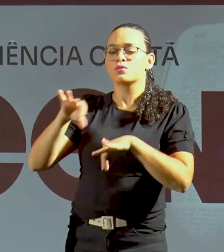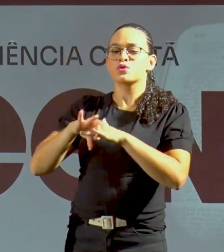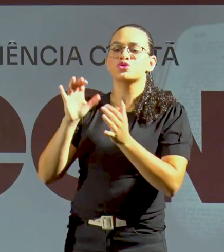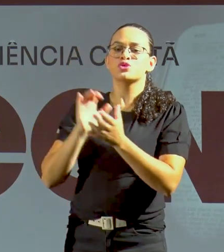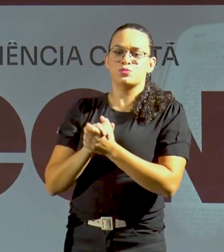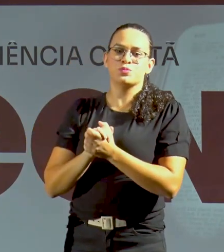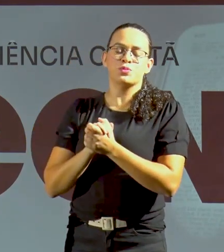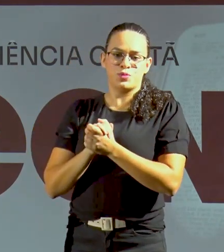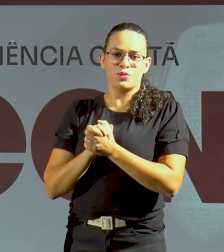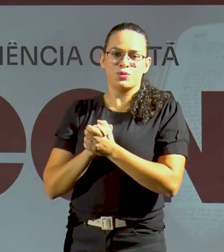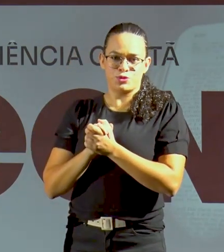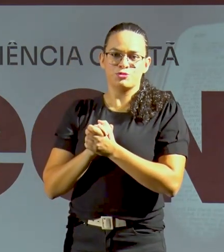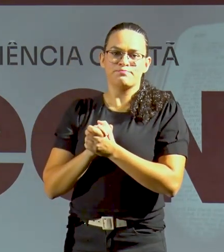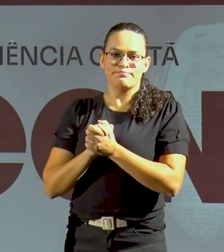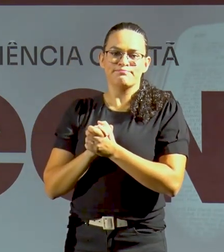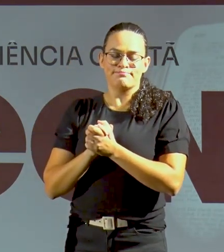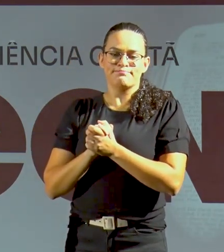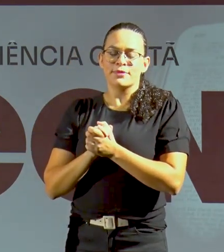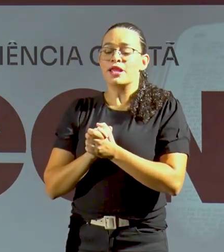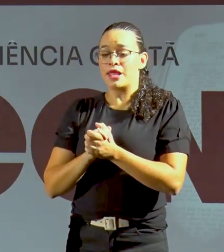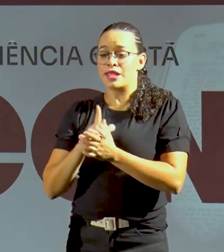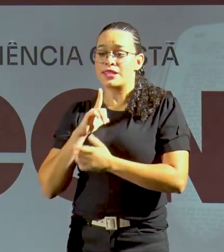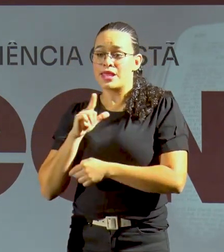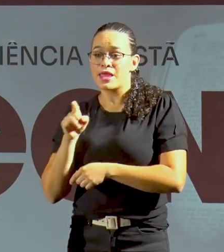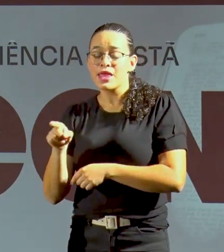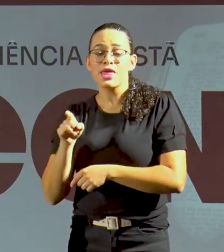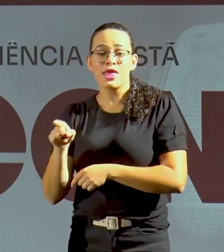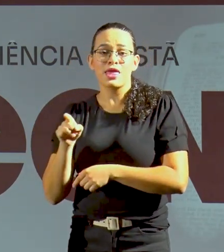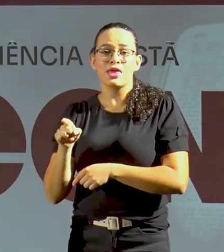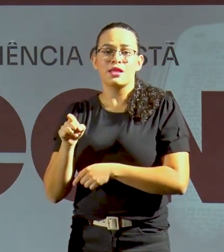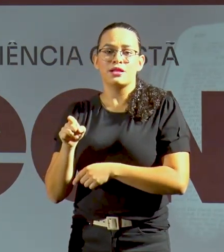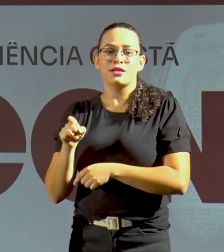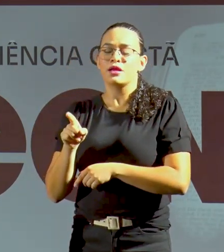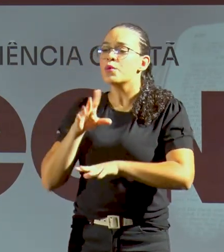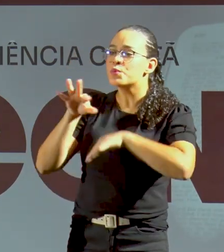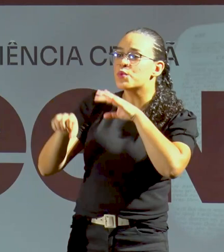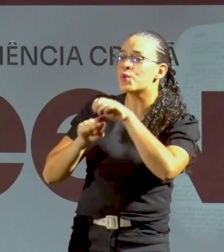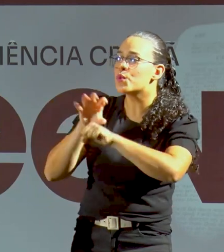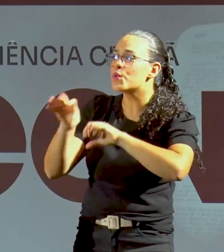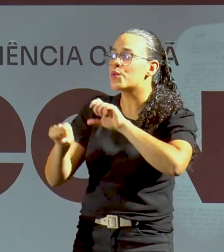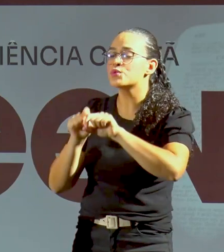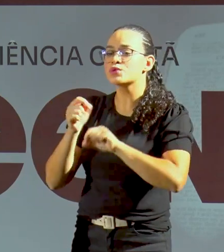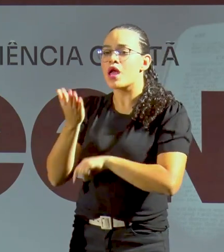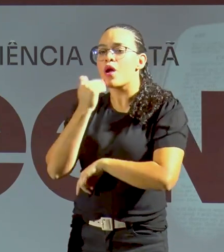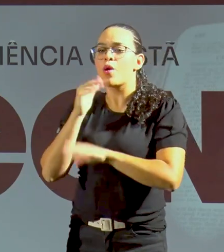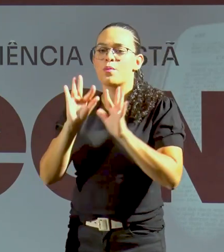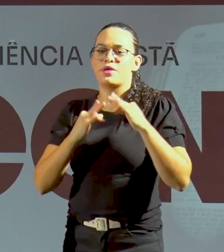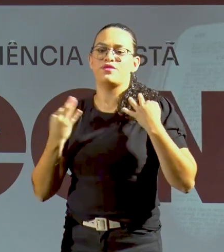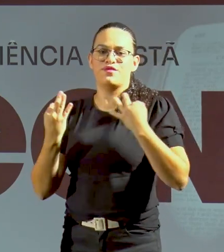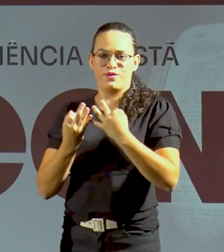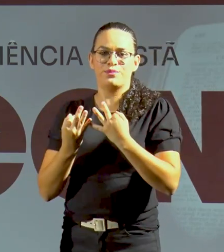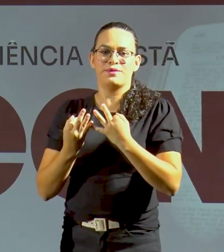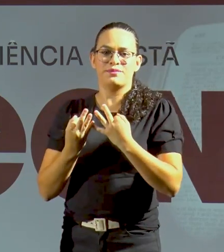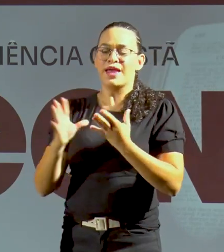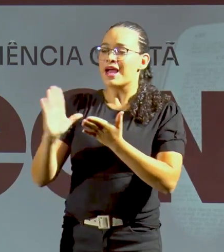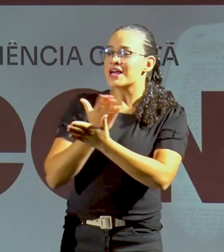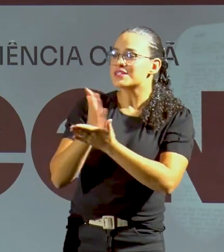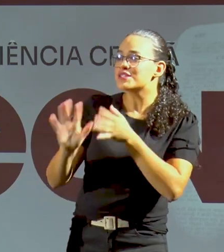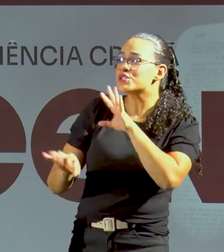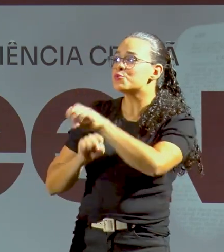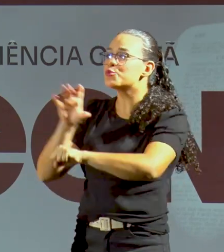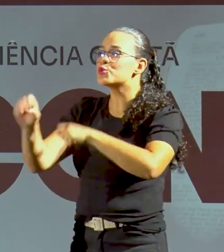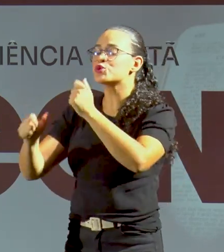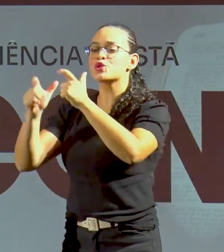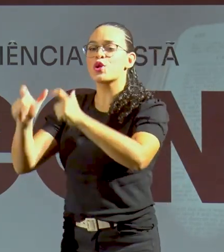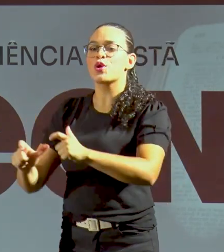ser que você esteja indo amoabe matar a sua fome Pode ser que você esteja indo amoado e preencher esse